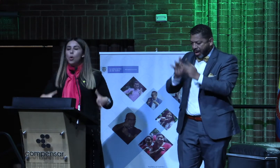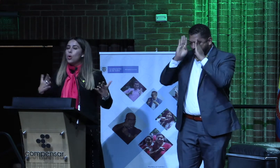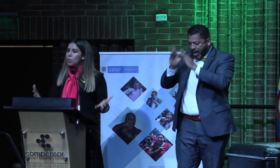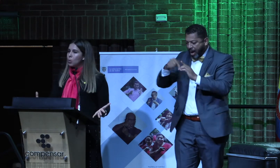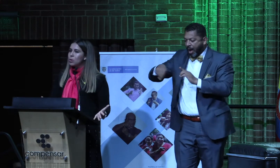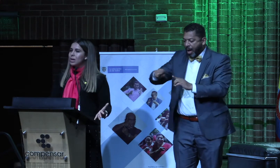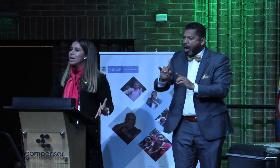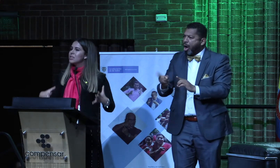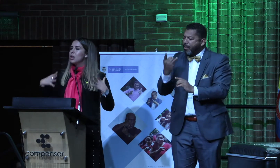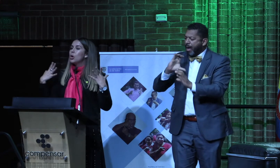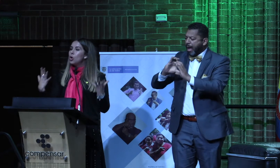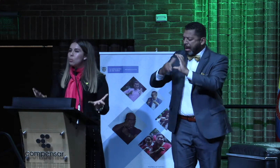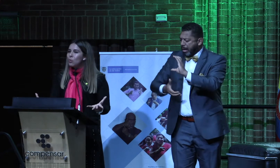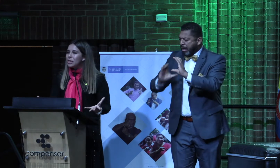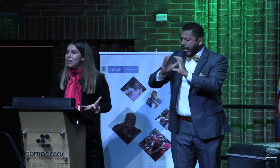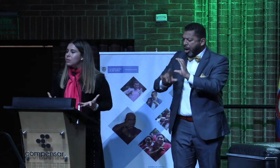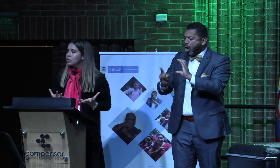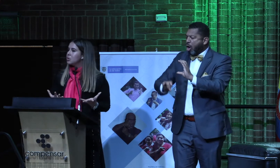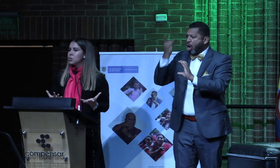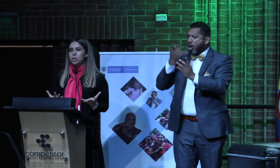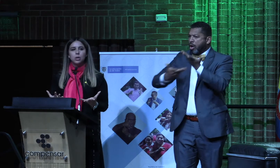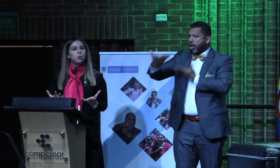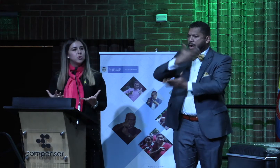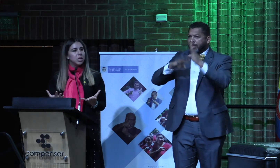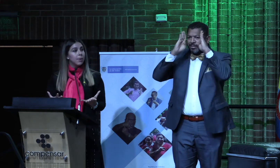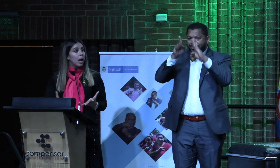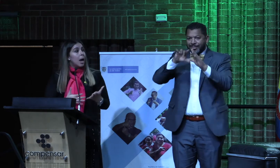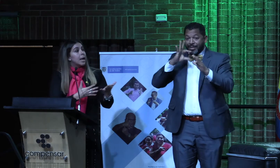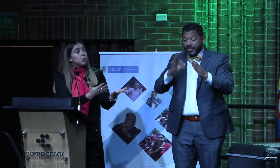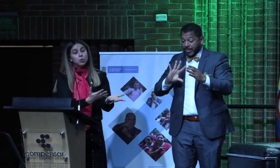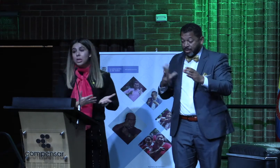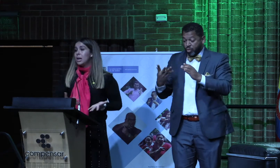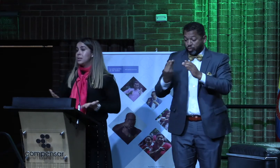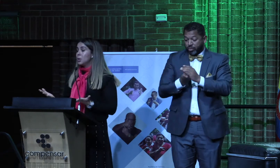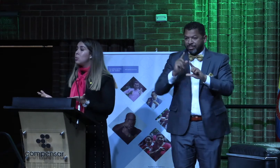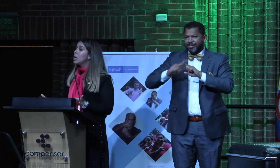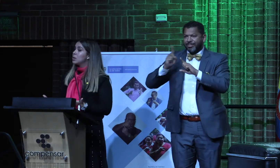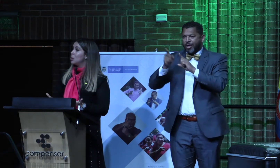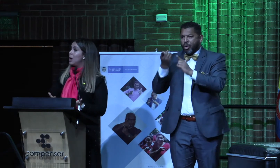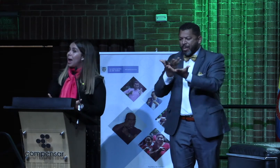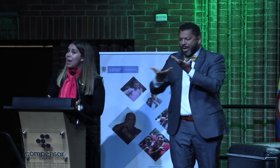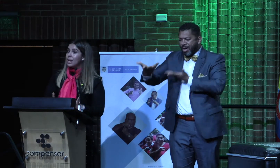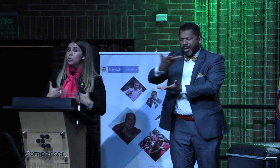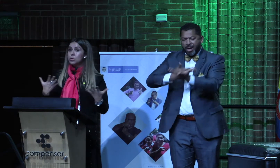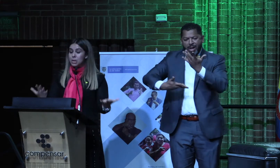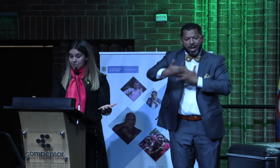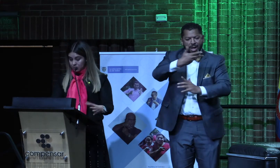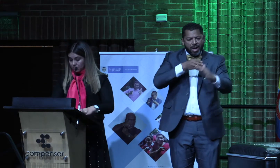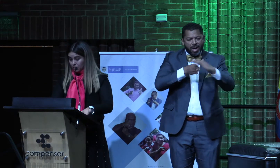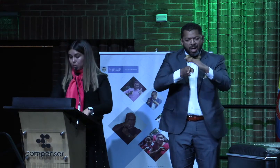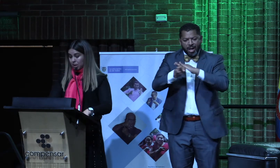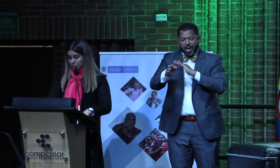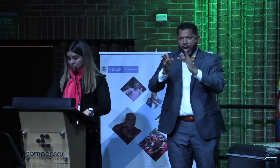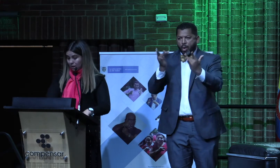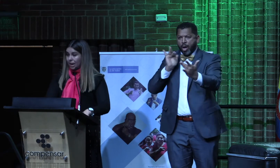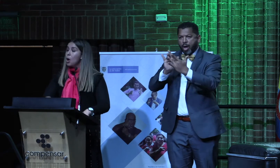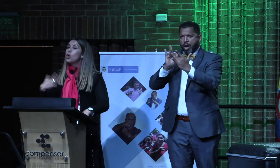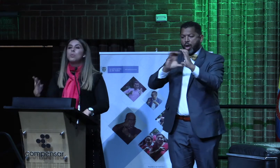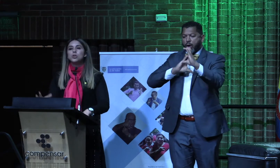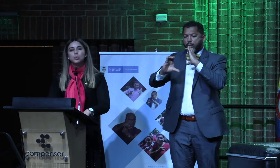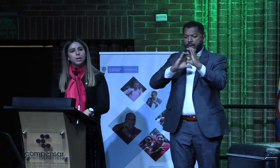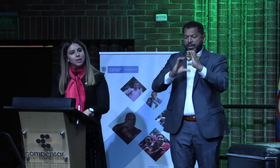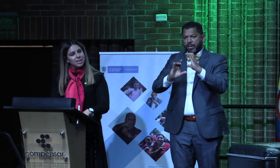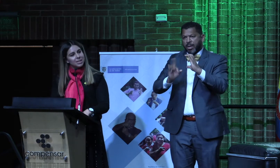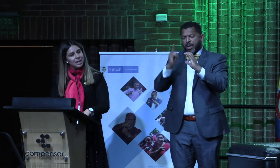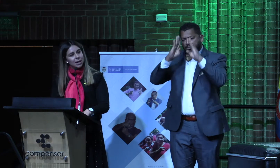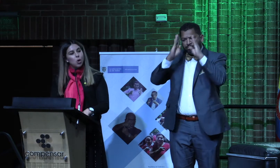salud, cómo comunicarse, cómo brindar una atención inclusiva, qué otros canales de comunicación hay, qué otros servicios de comunicación hay,